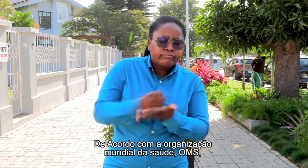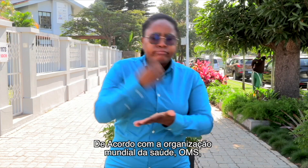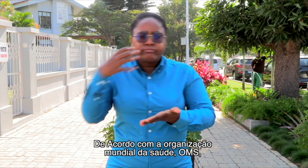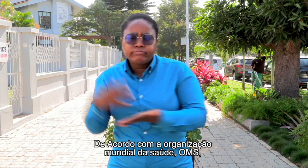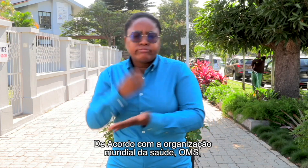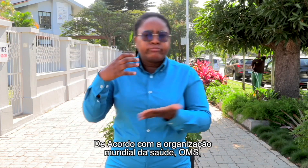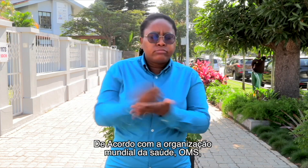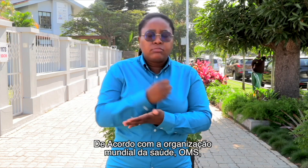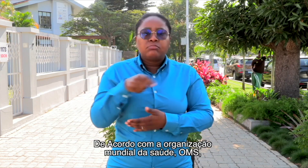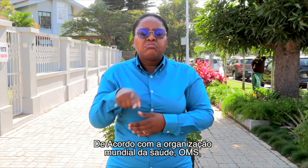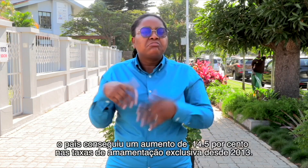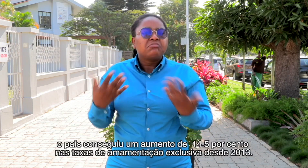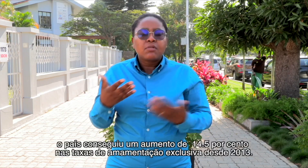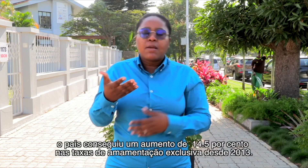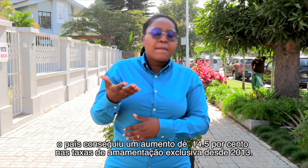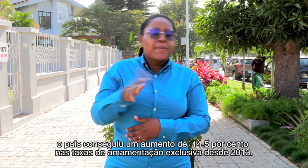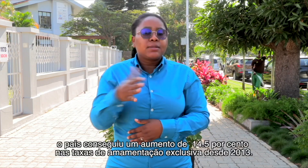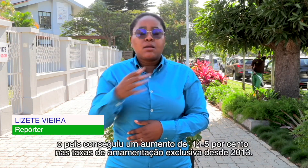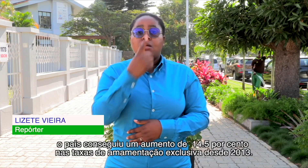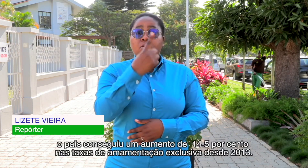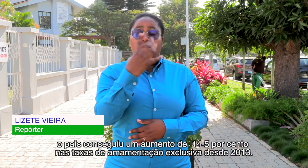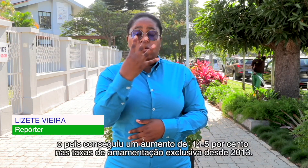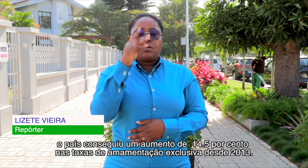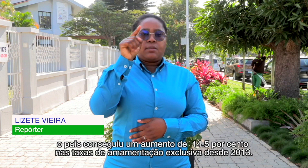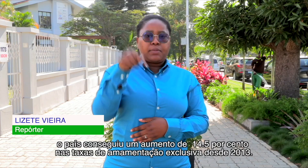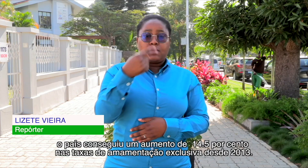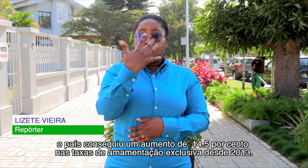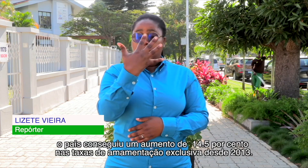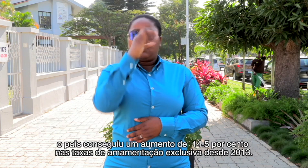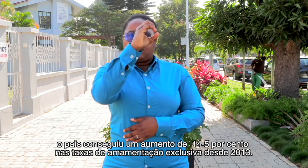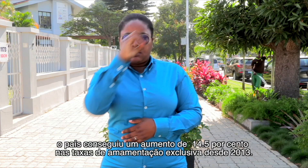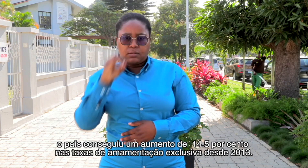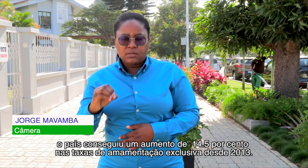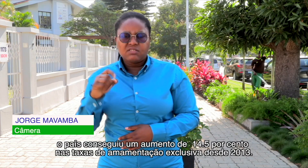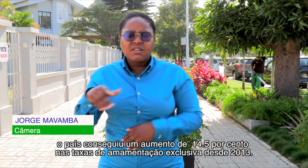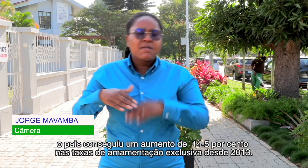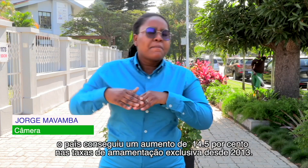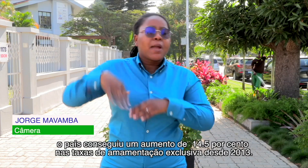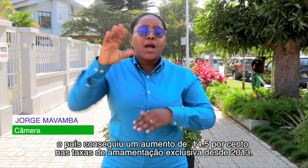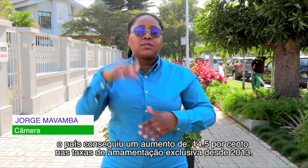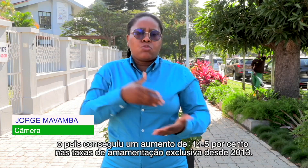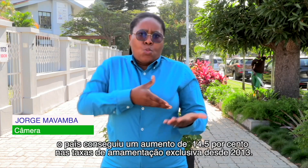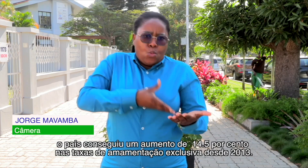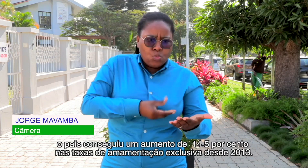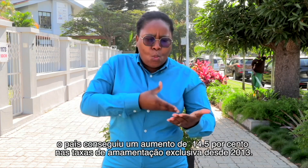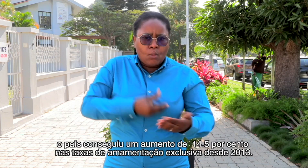Saúde OMS o país conseguiu um aumento de 14.5% nas taxas de amamentação exclusiva